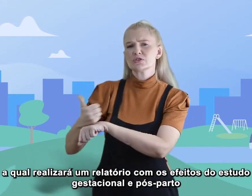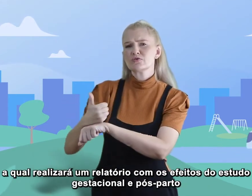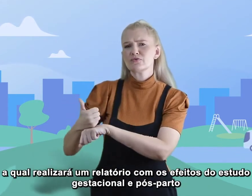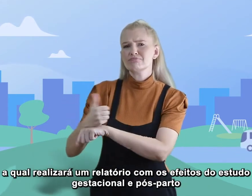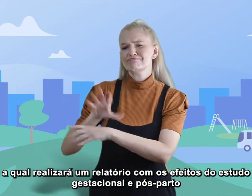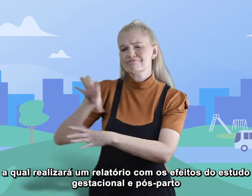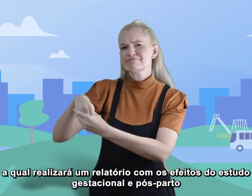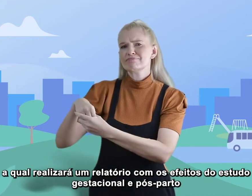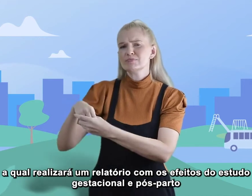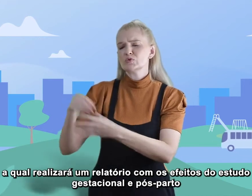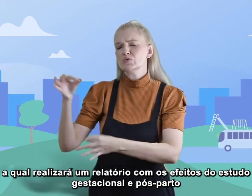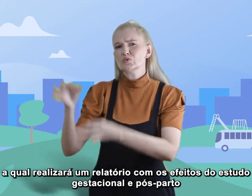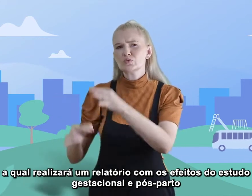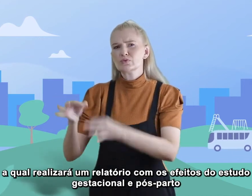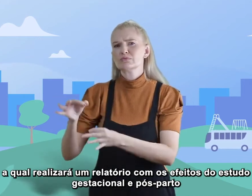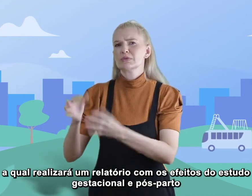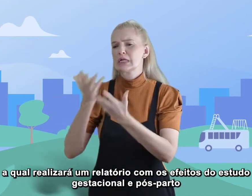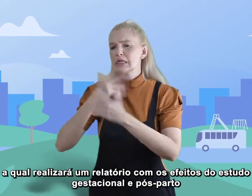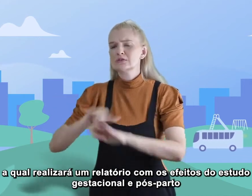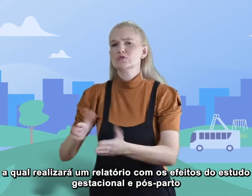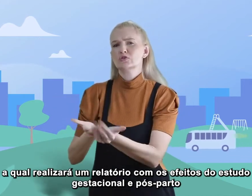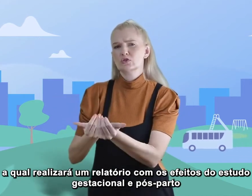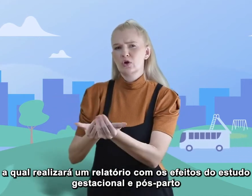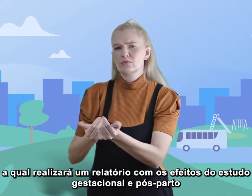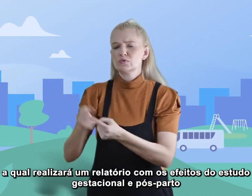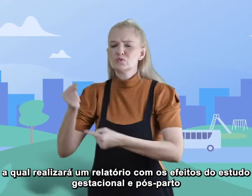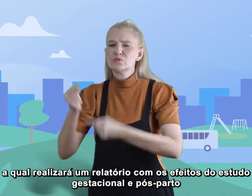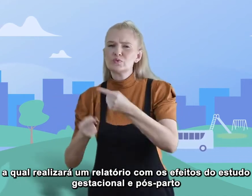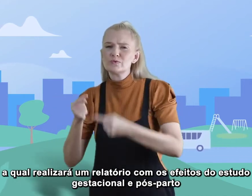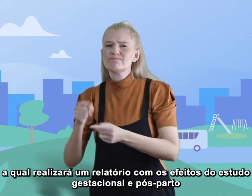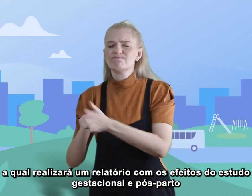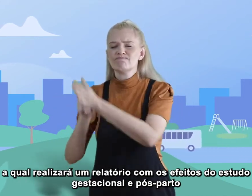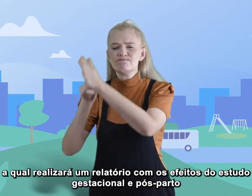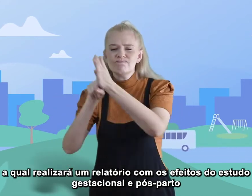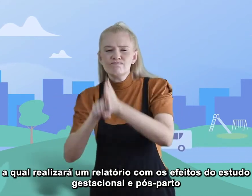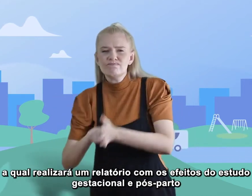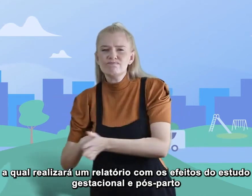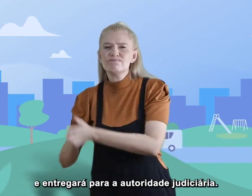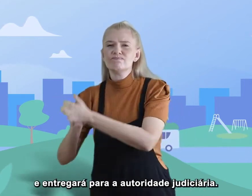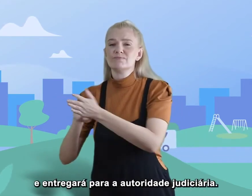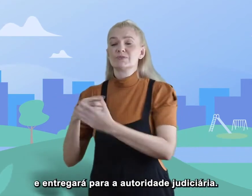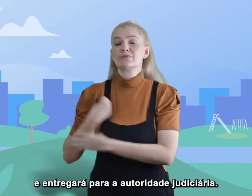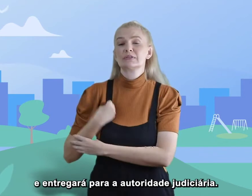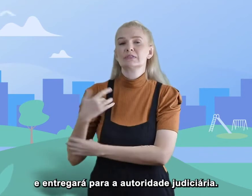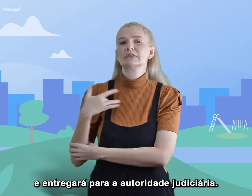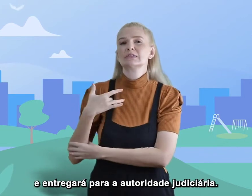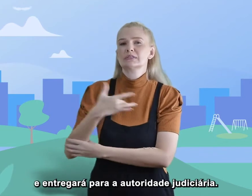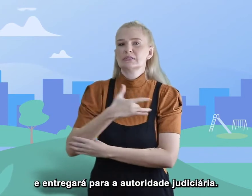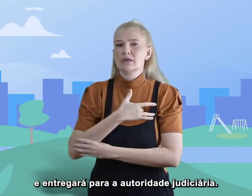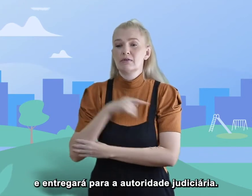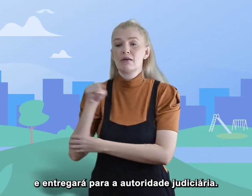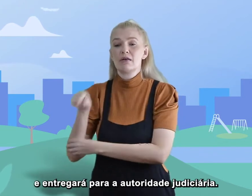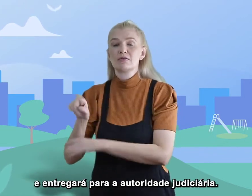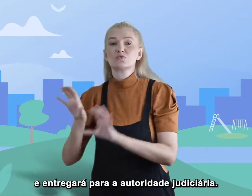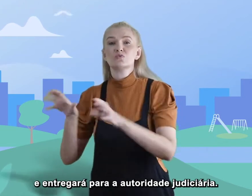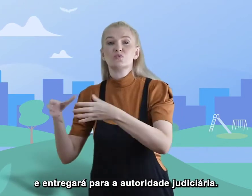um relatório com os efeitos do estudo gestacional e pós-parto e entregará para a autoridade